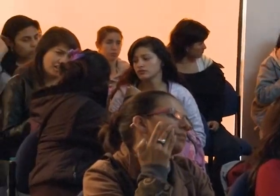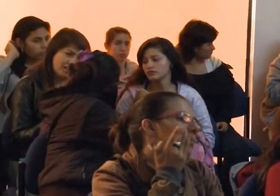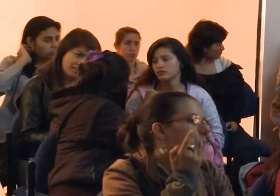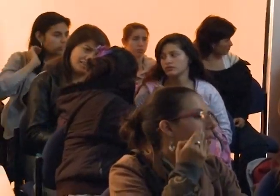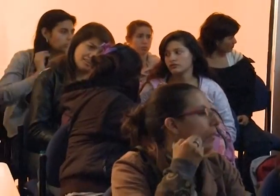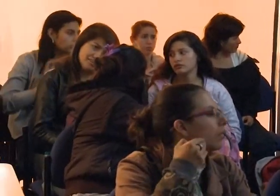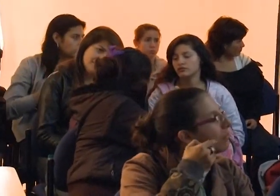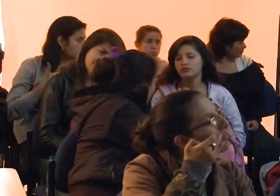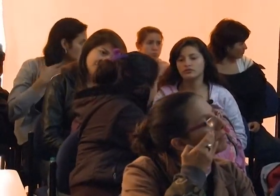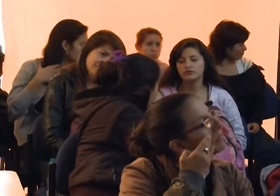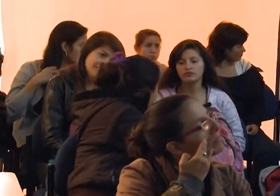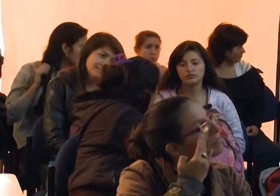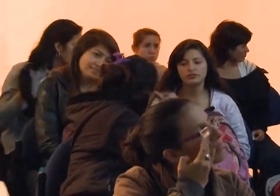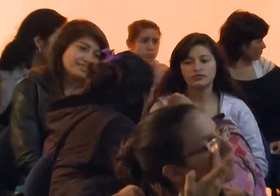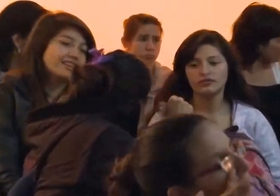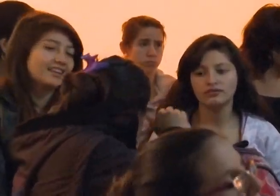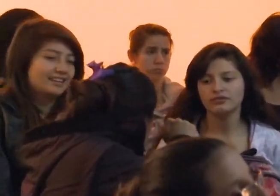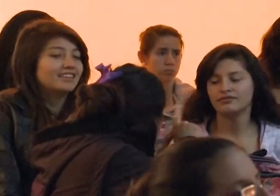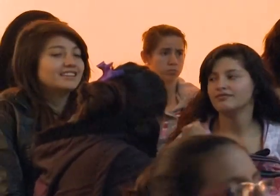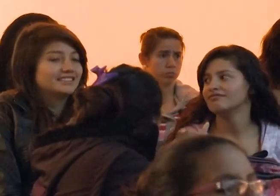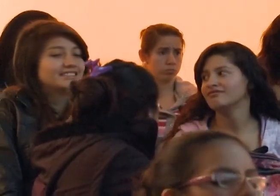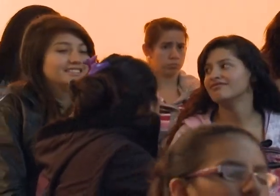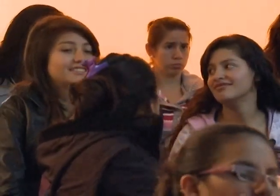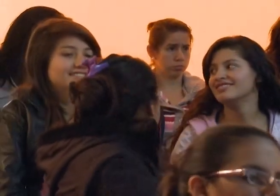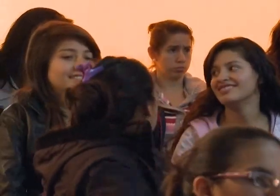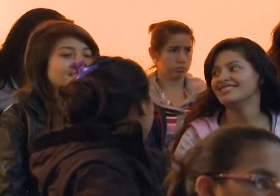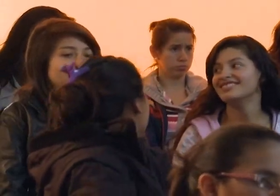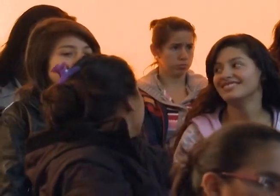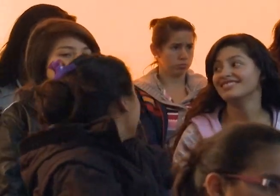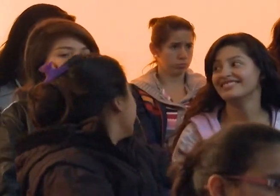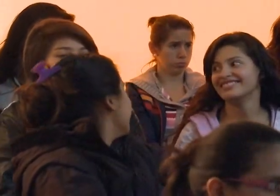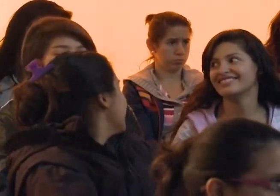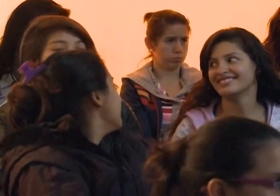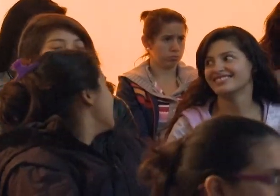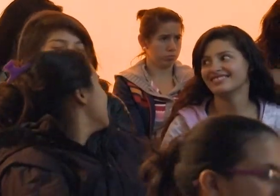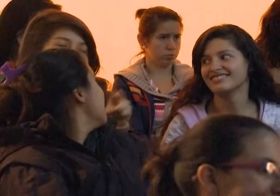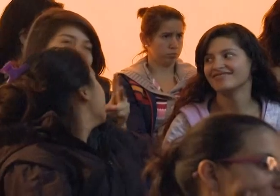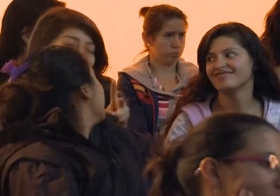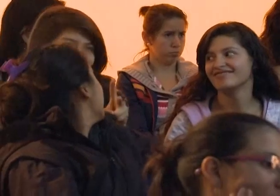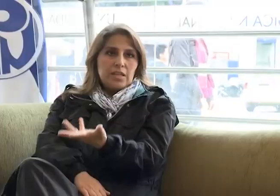las lenguas orales pues se expresan a través de la oralidad.